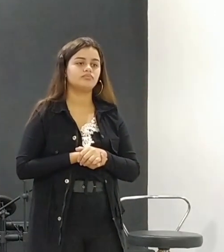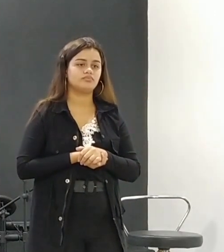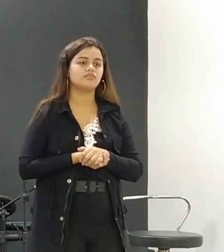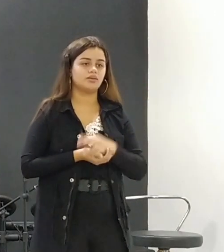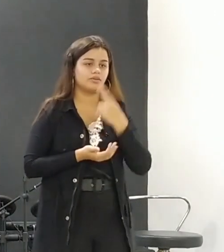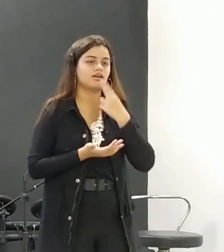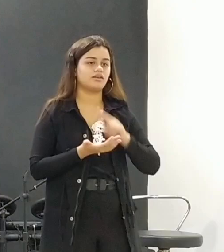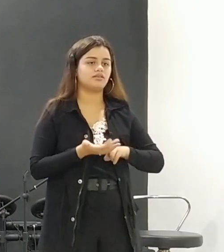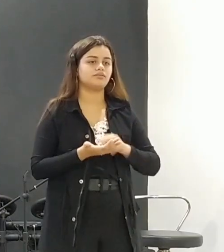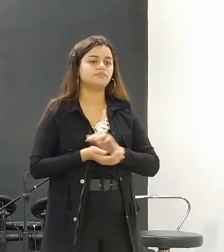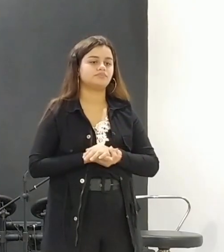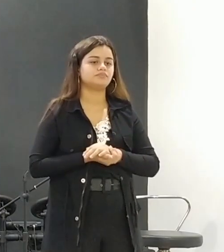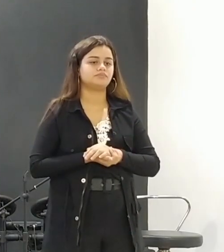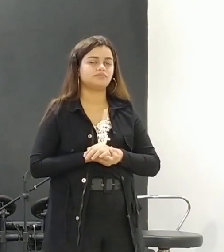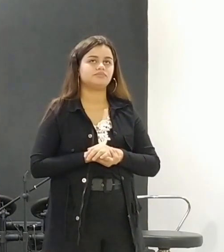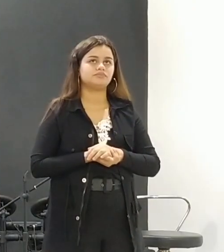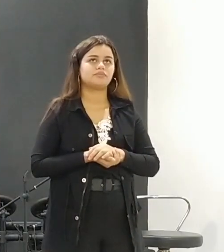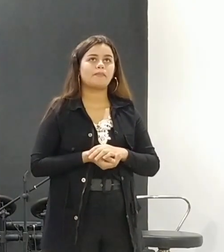Éfeso, diz assim: